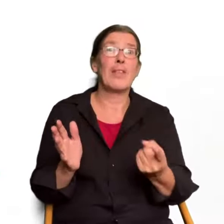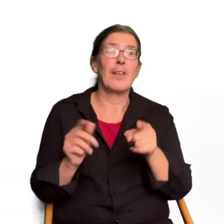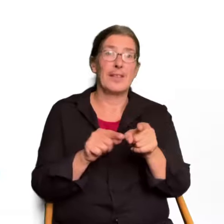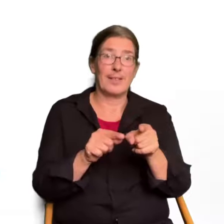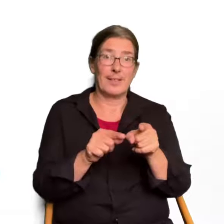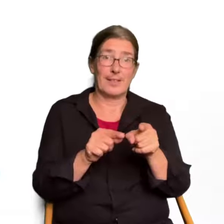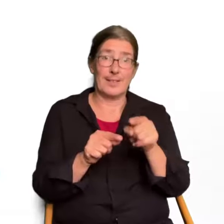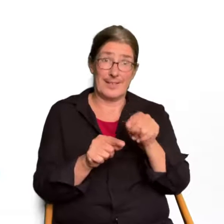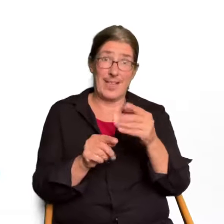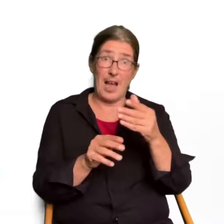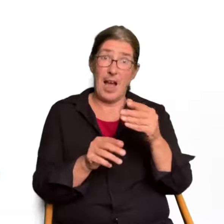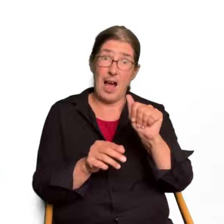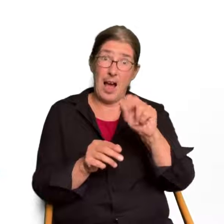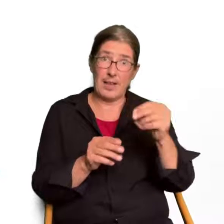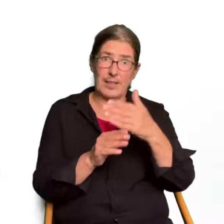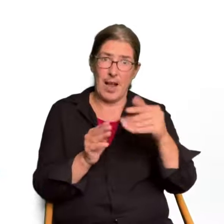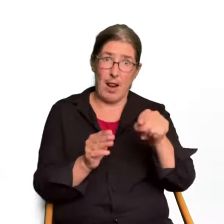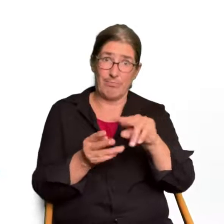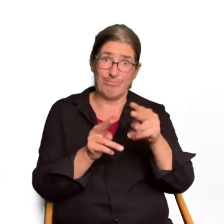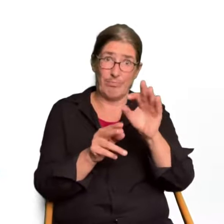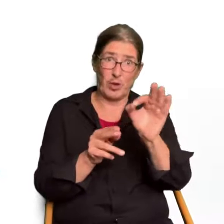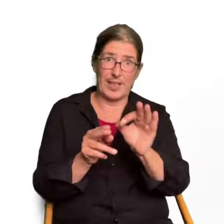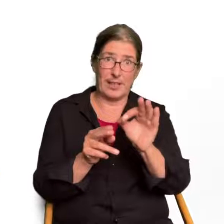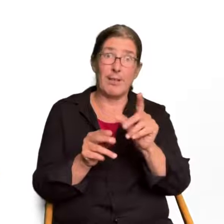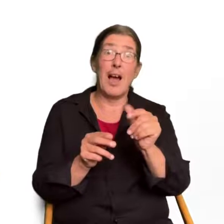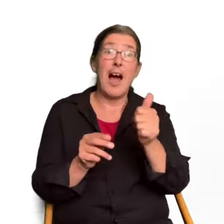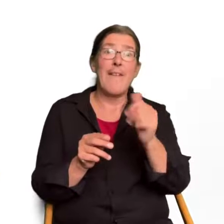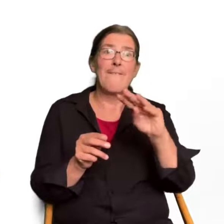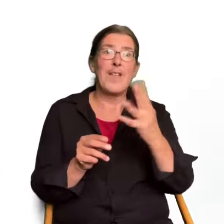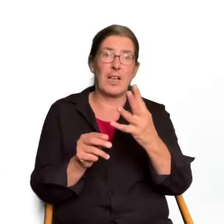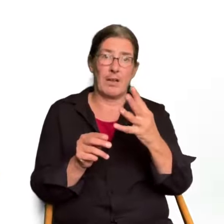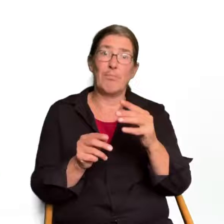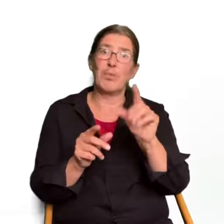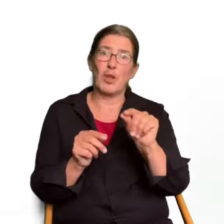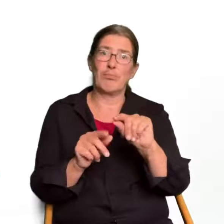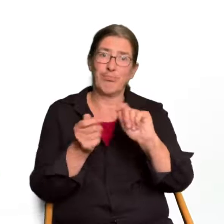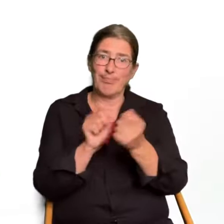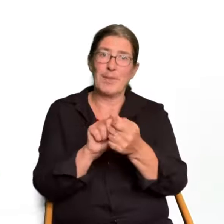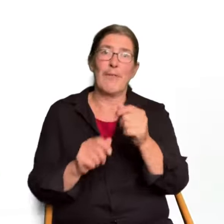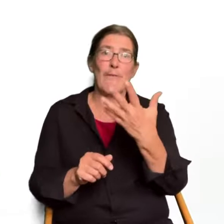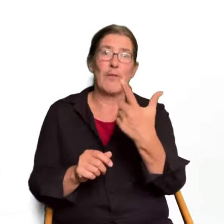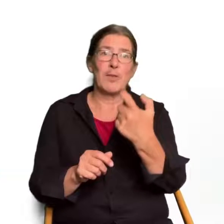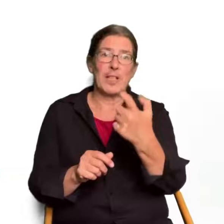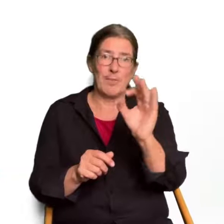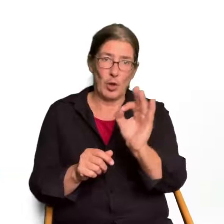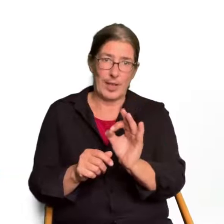dann dieser Anteil in Prozent das ist ein Viertel das sind 25%